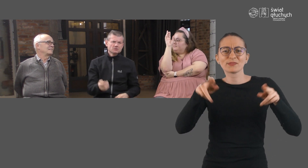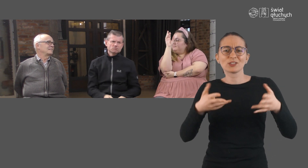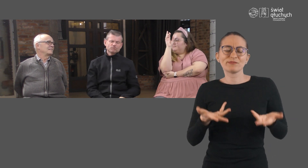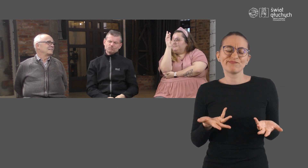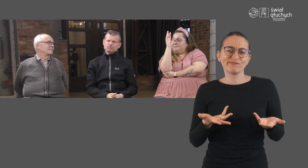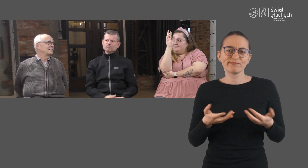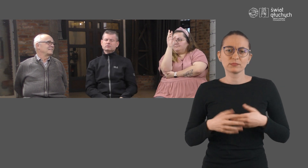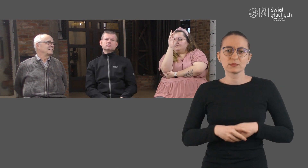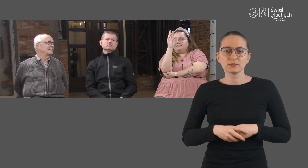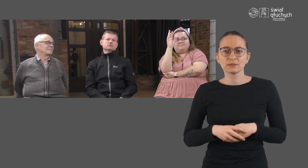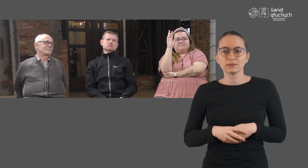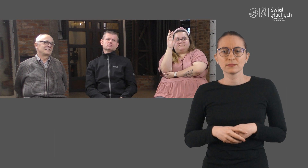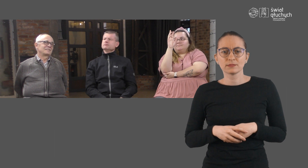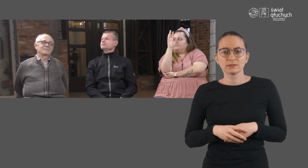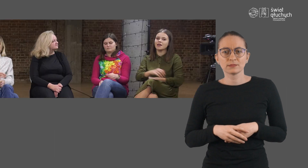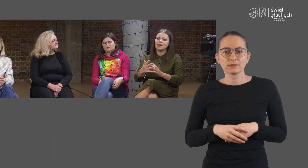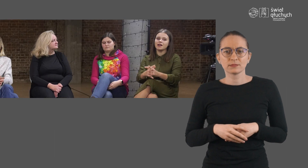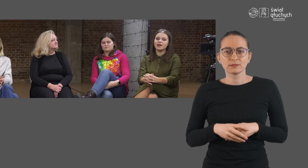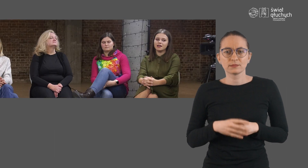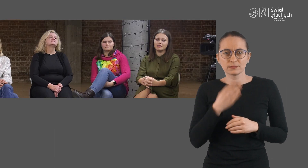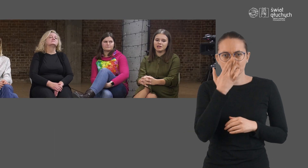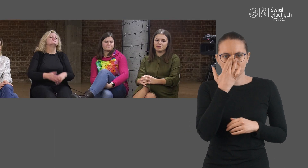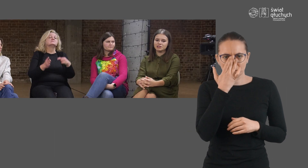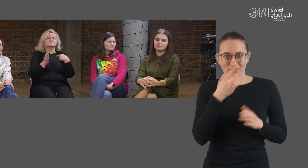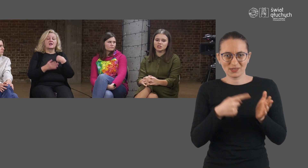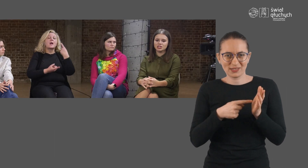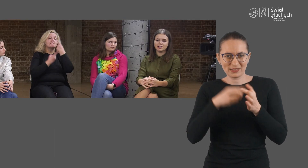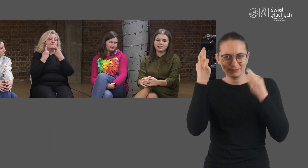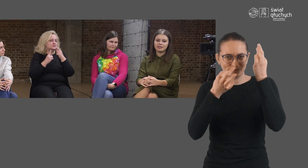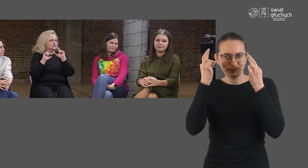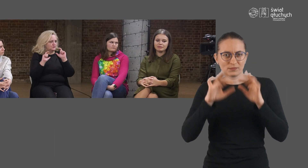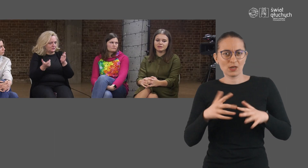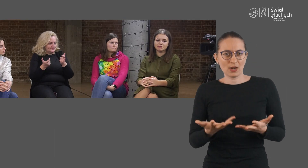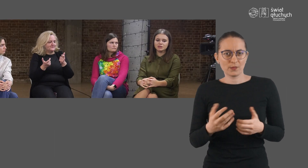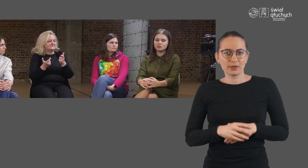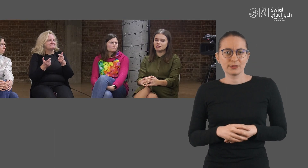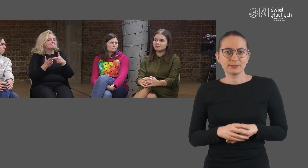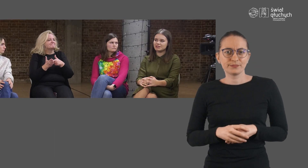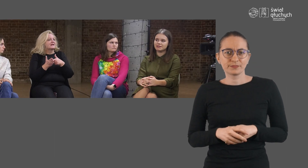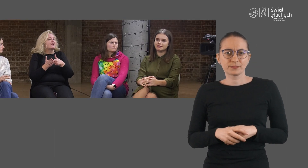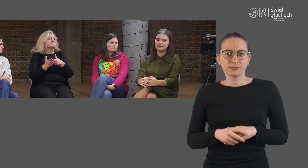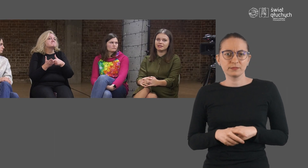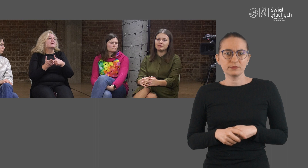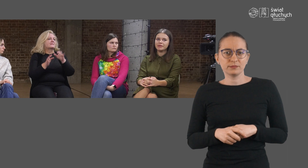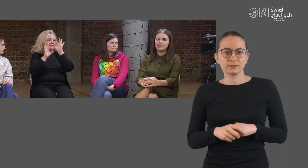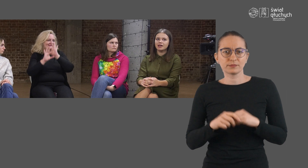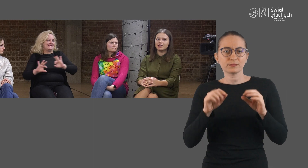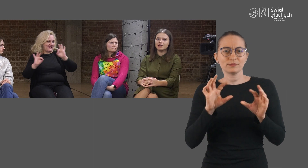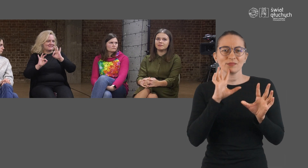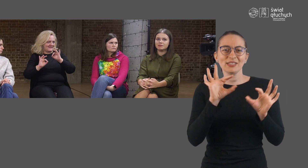Bardzo wiele firm nie przyjmuje po prostu osób głuchych. Ja uważam, że po skończeniu na przykład